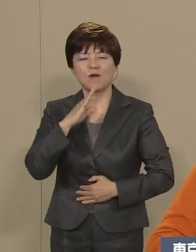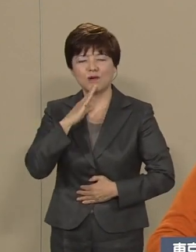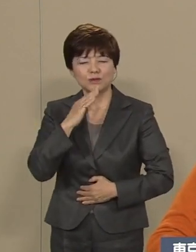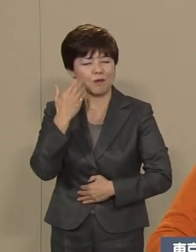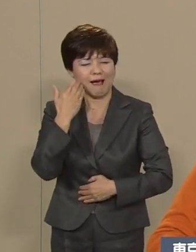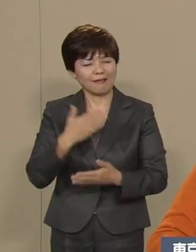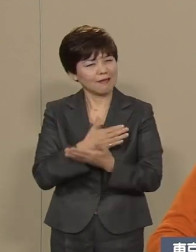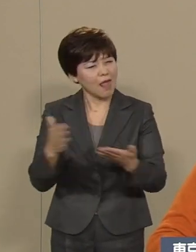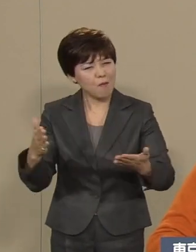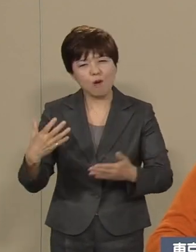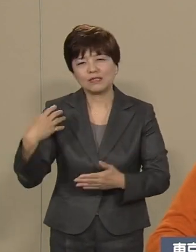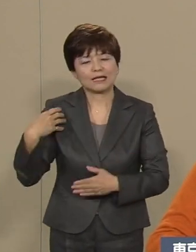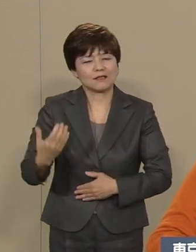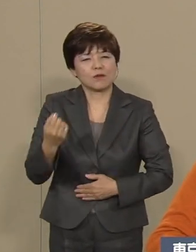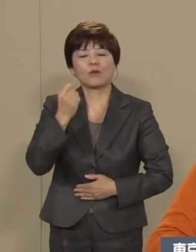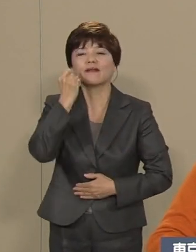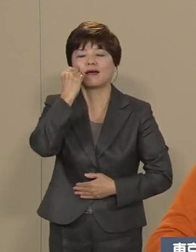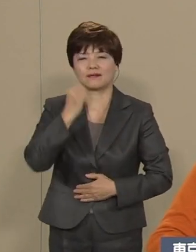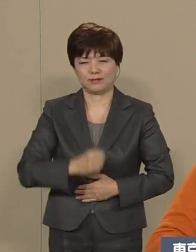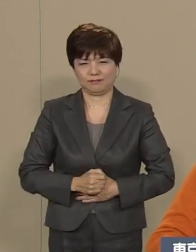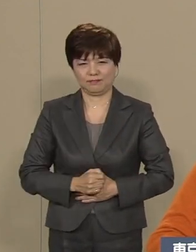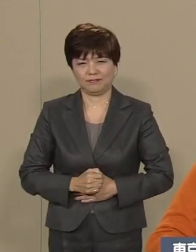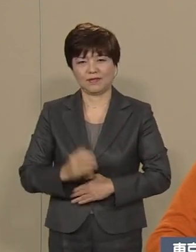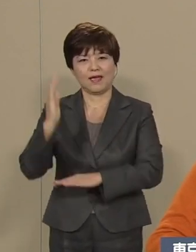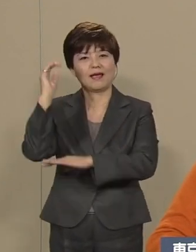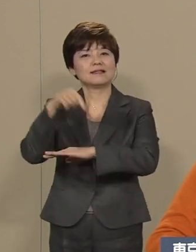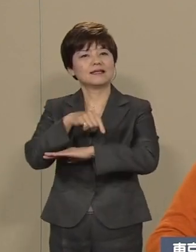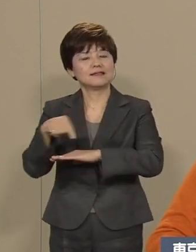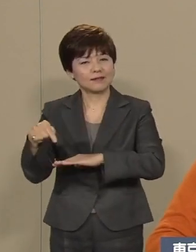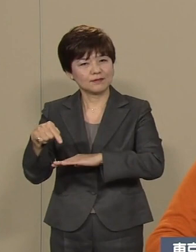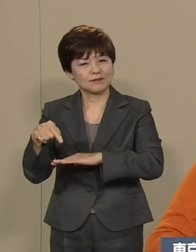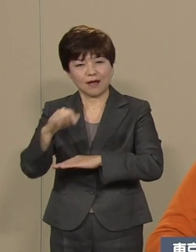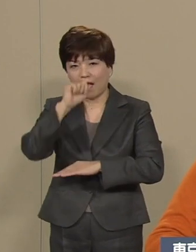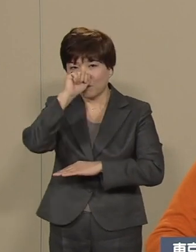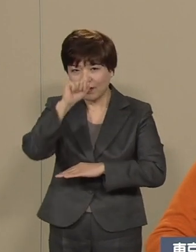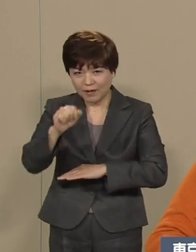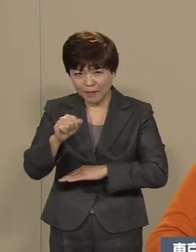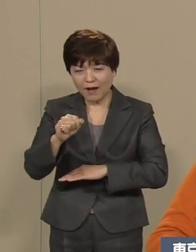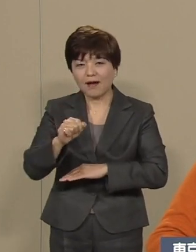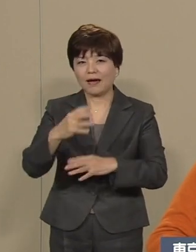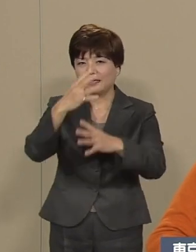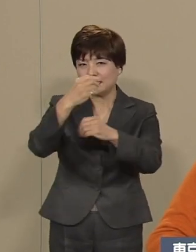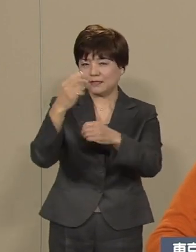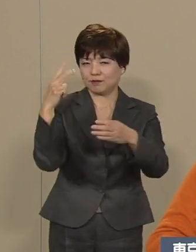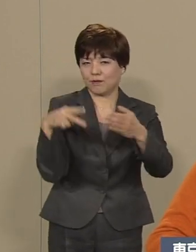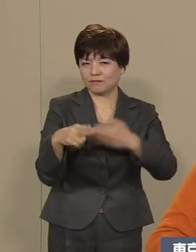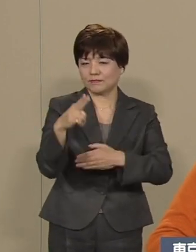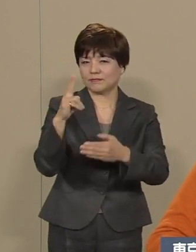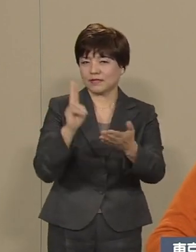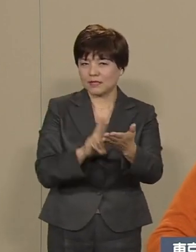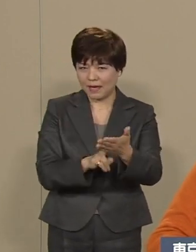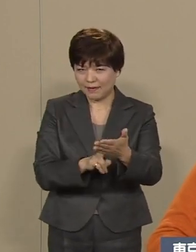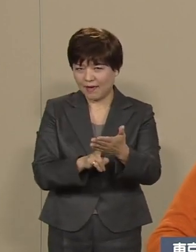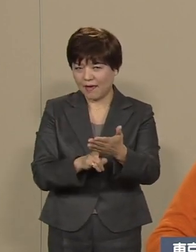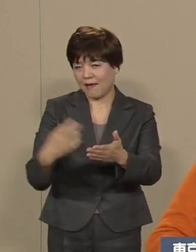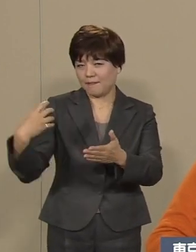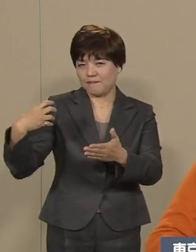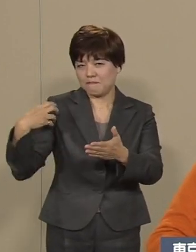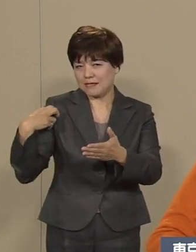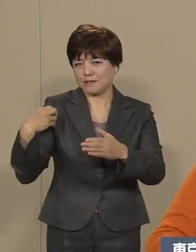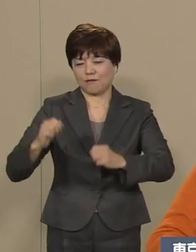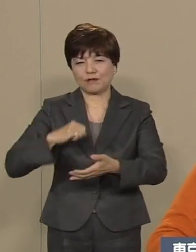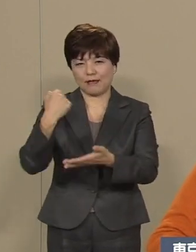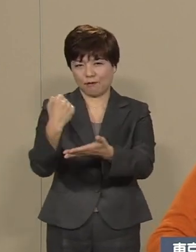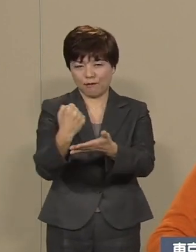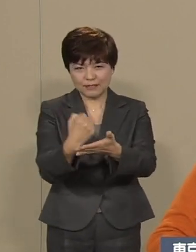責任は取れないんです政策を考えよければ記述を決め命令ミッションを成功さす